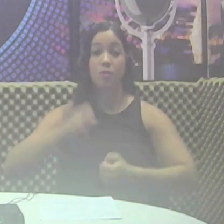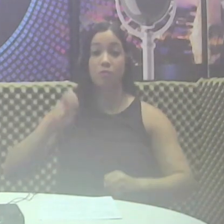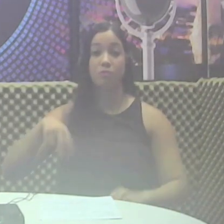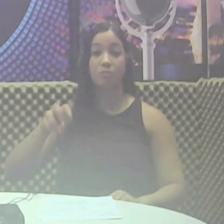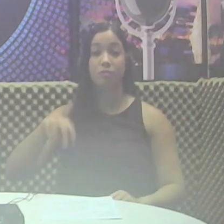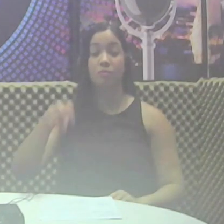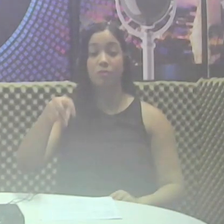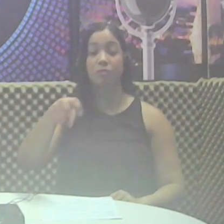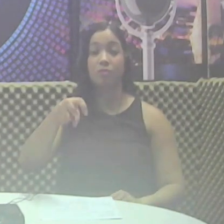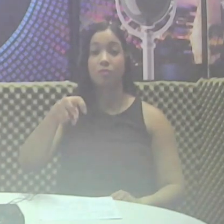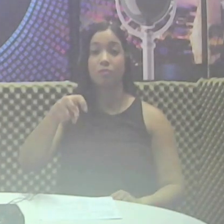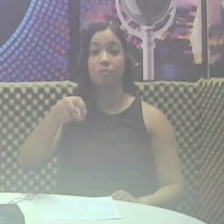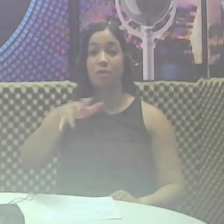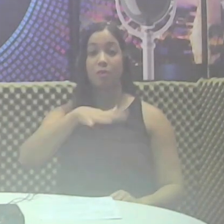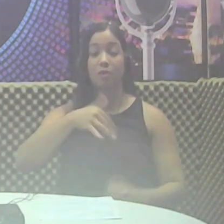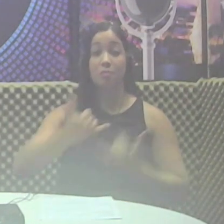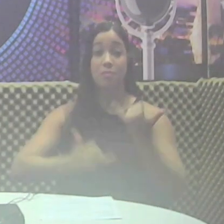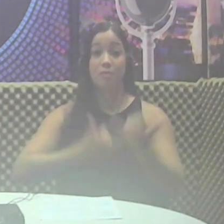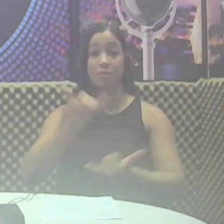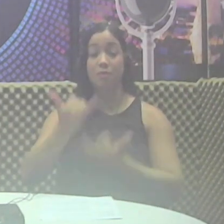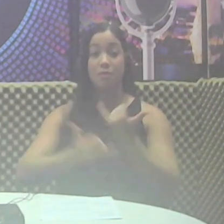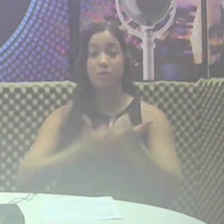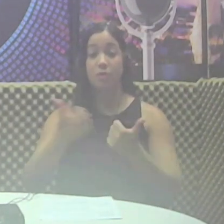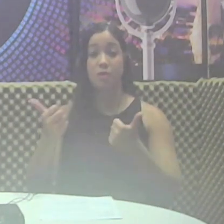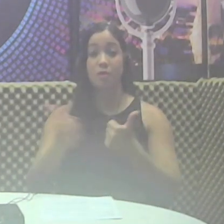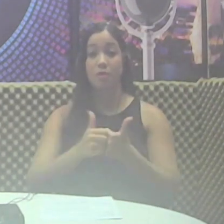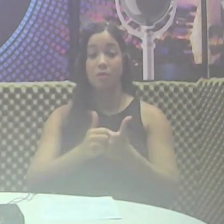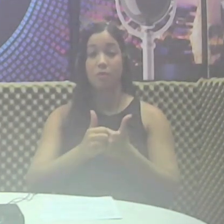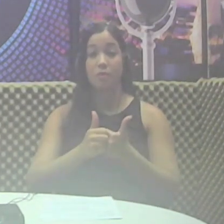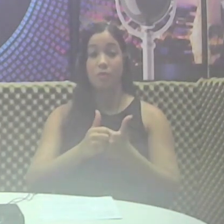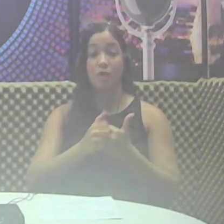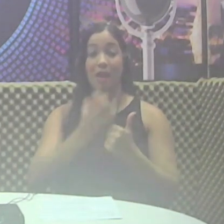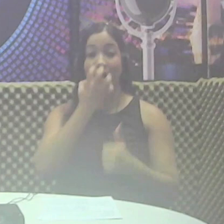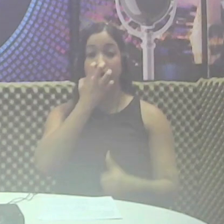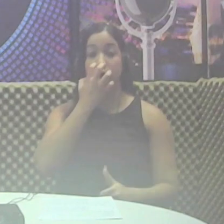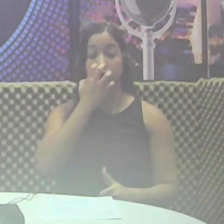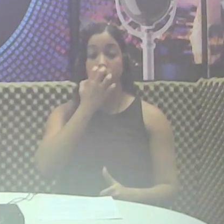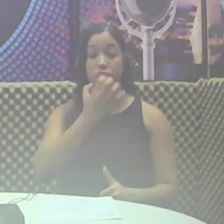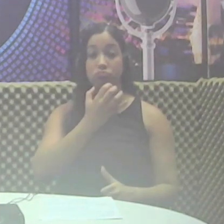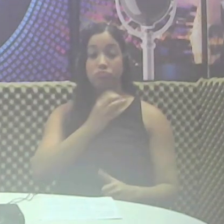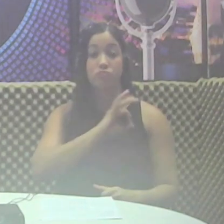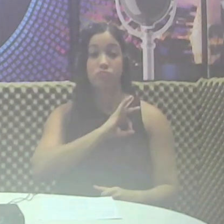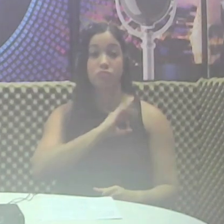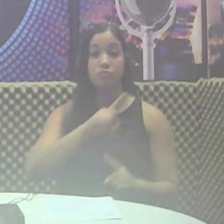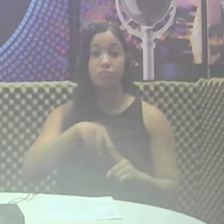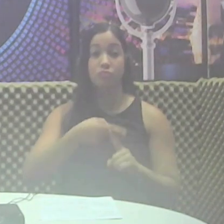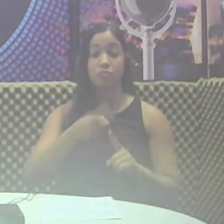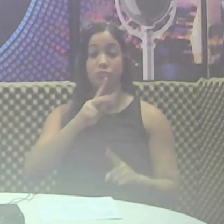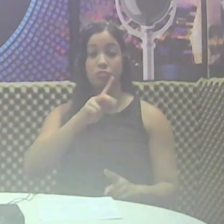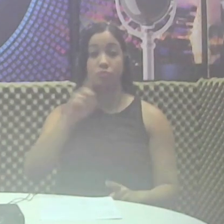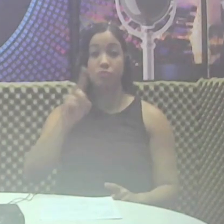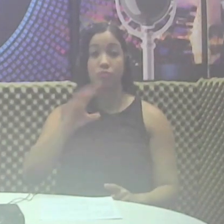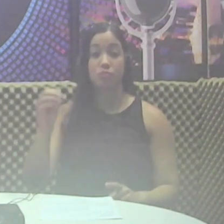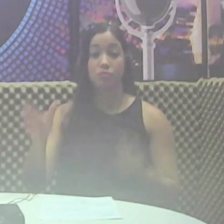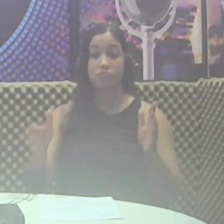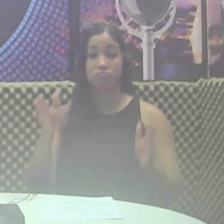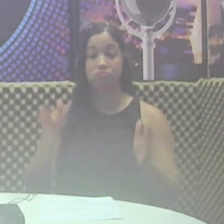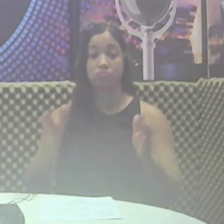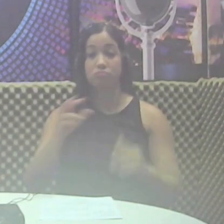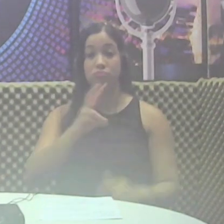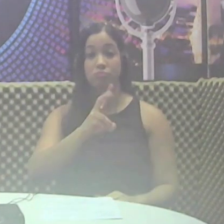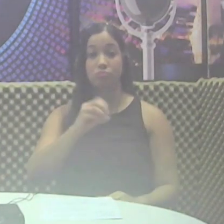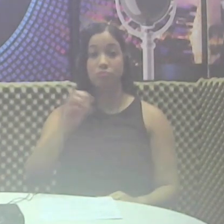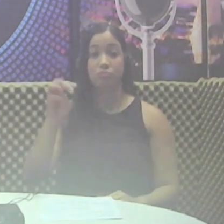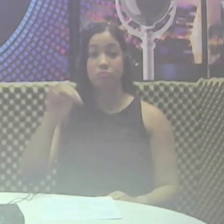caminhada. Na área de lazer, localizada entre o canil da Polícia Militar e o Zoológico Municipal, e 500